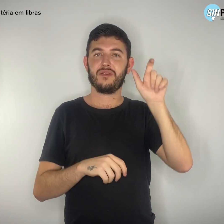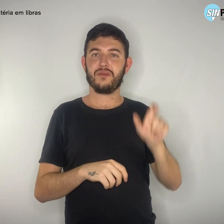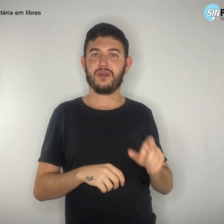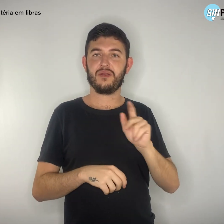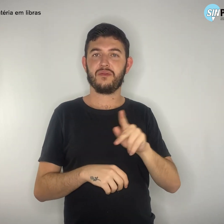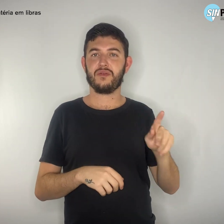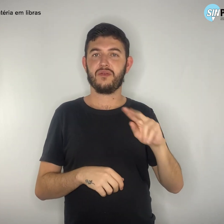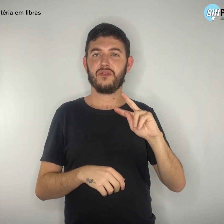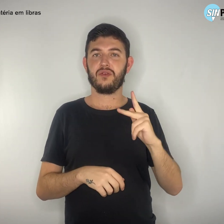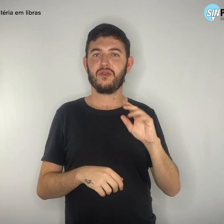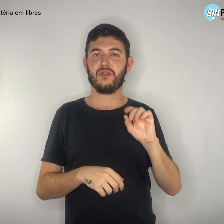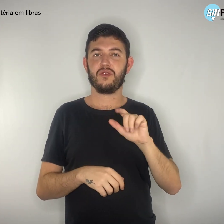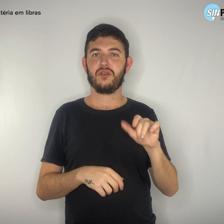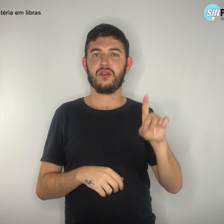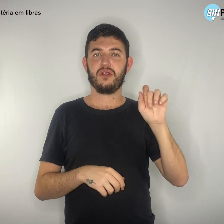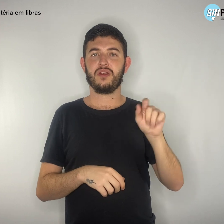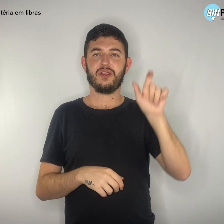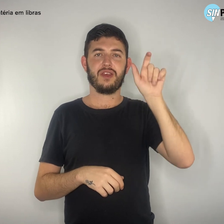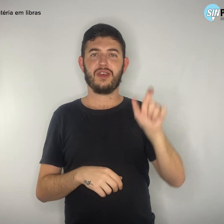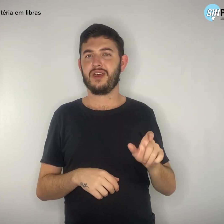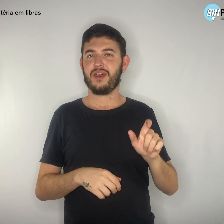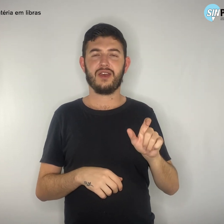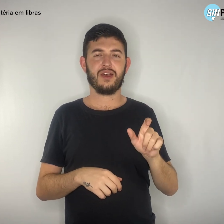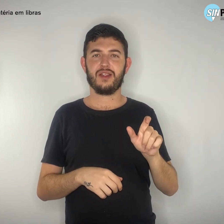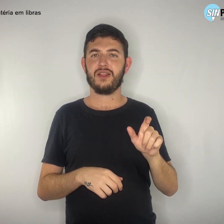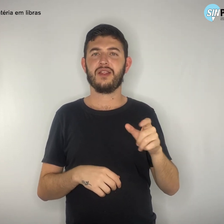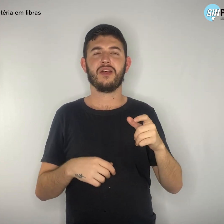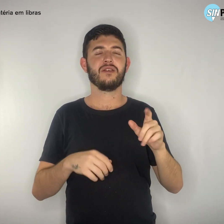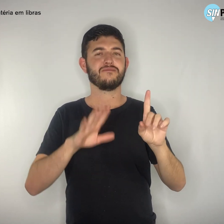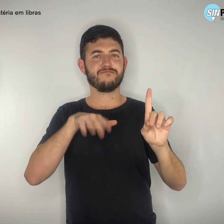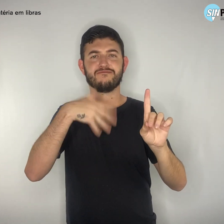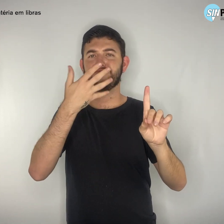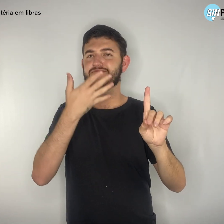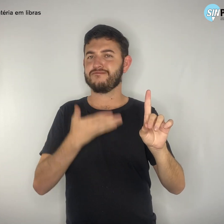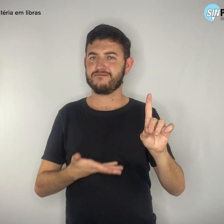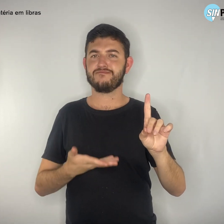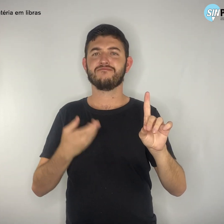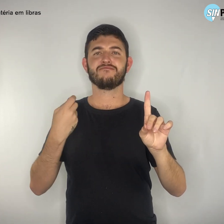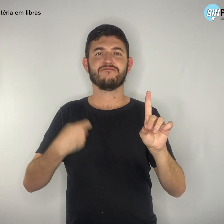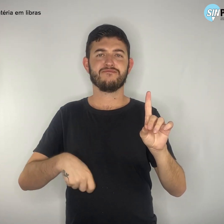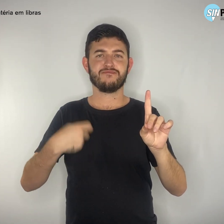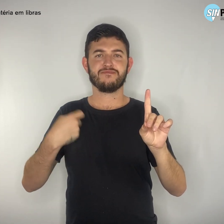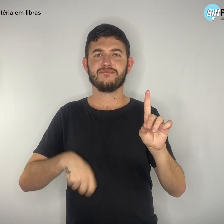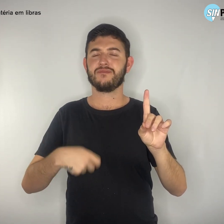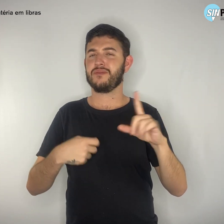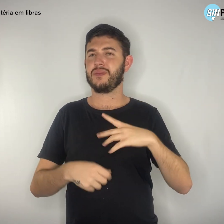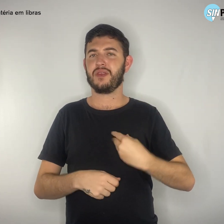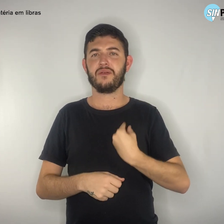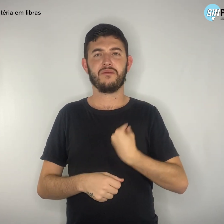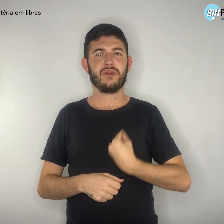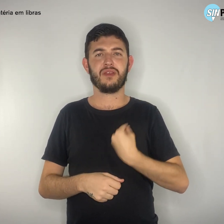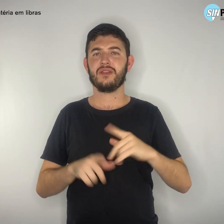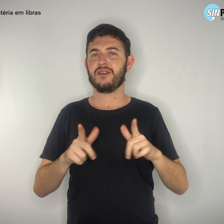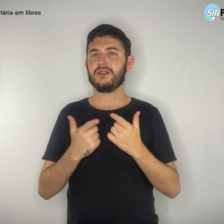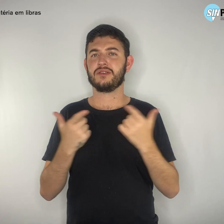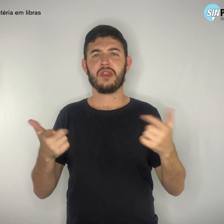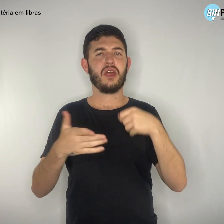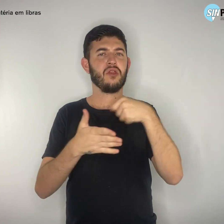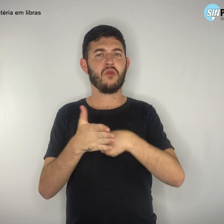Holanda merece todas as nossas homenagens, sempre presente nas lutas da nossa categoria.